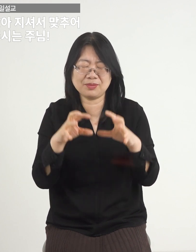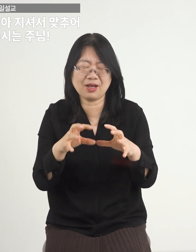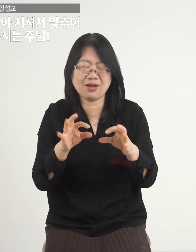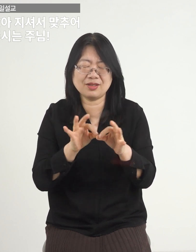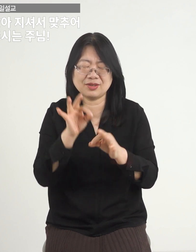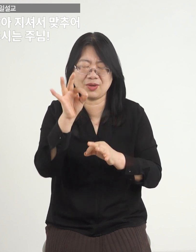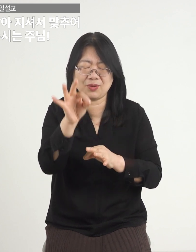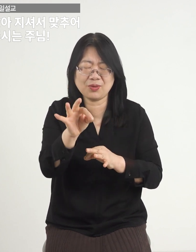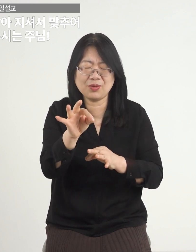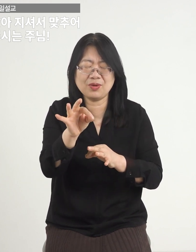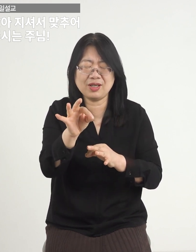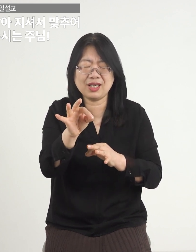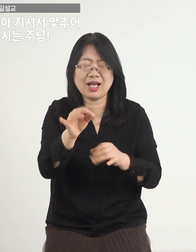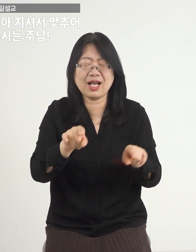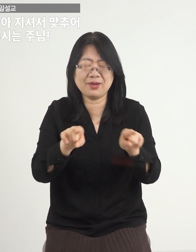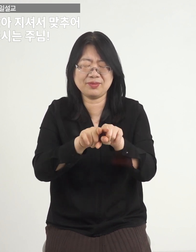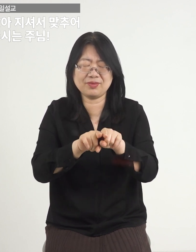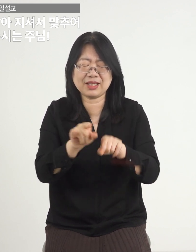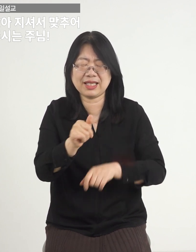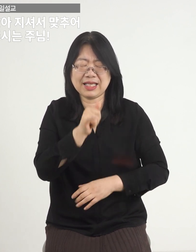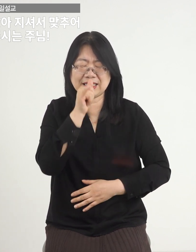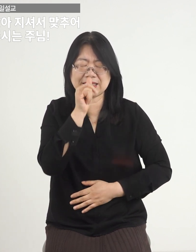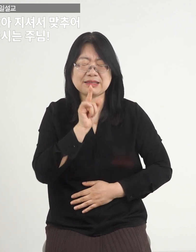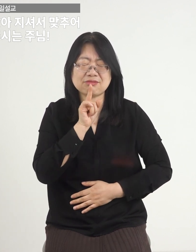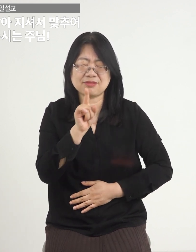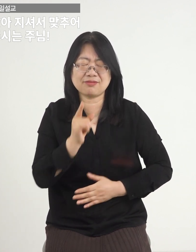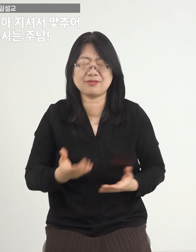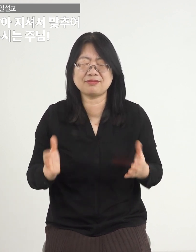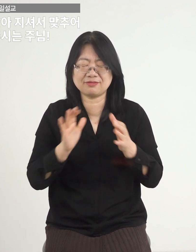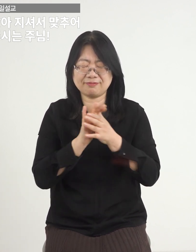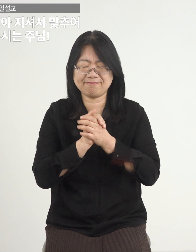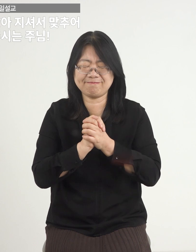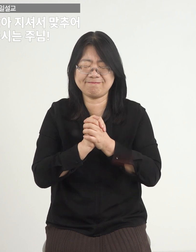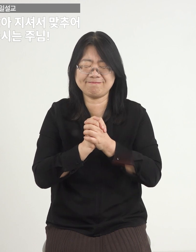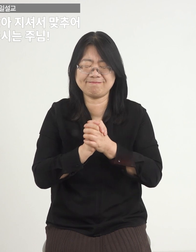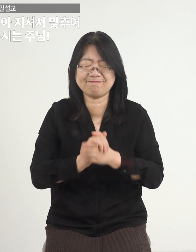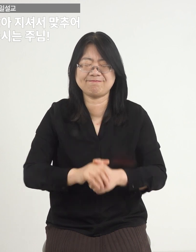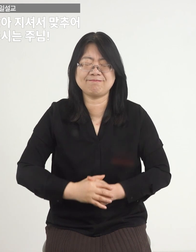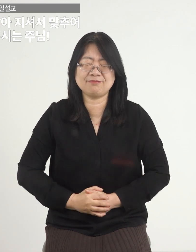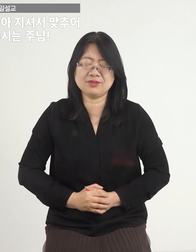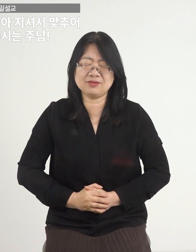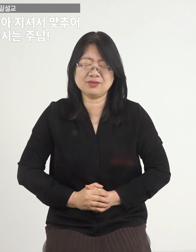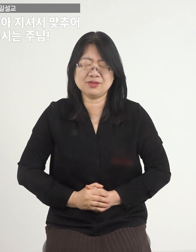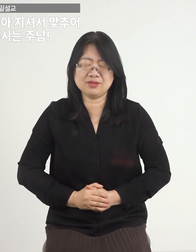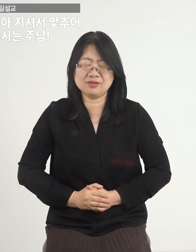생명까지 영원토록 함께 있을지어다. 아멘.